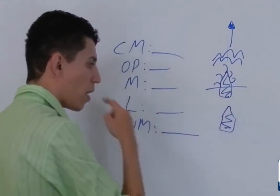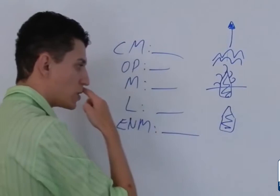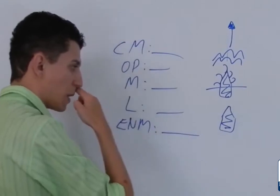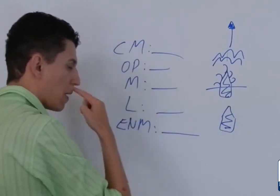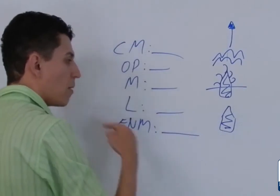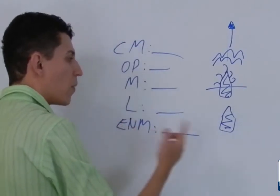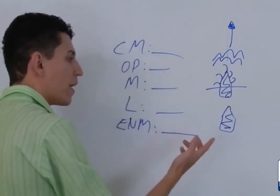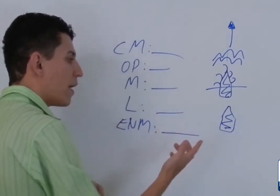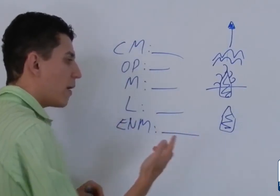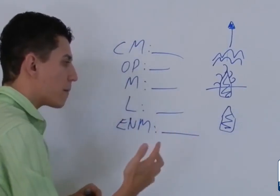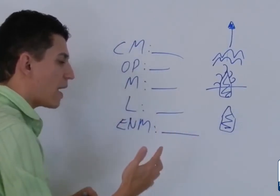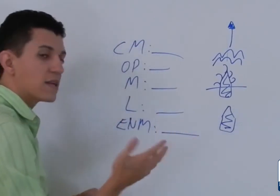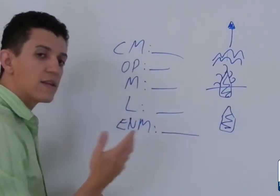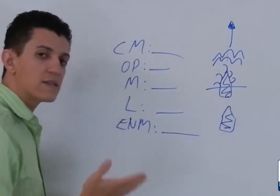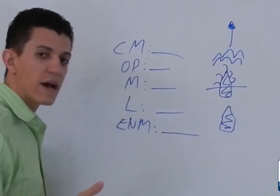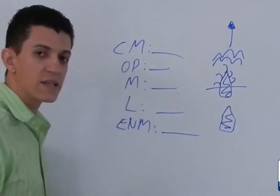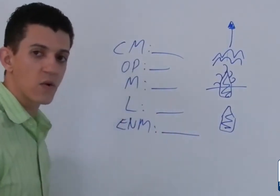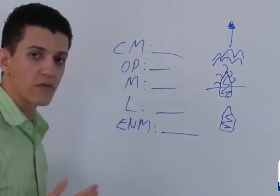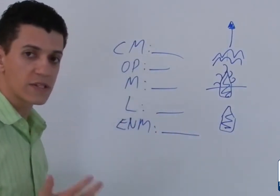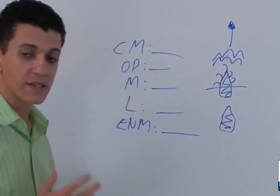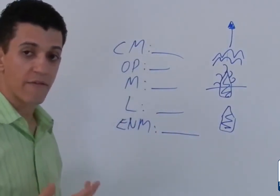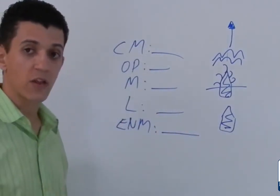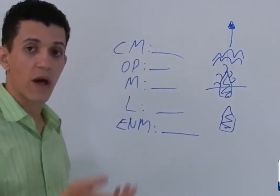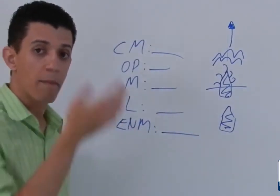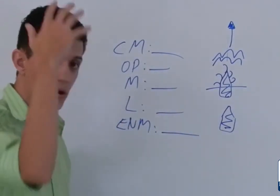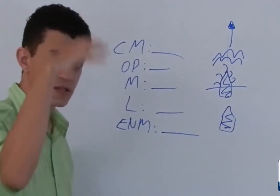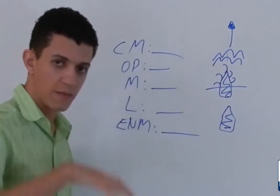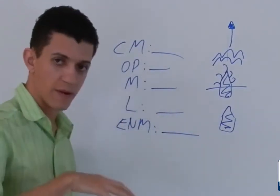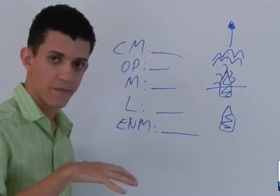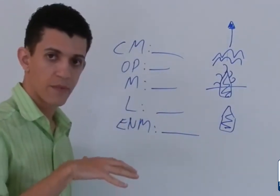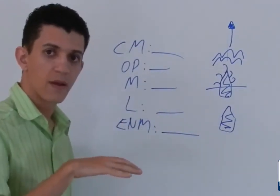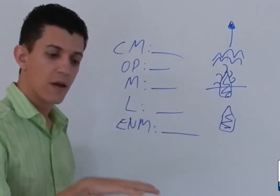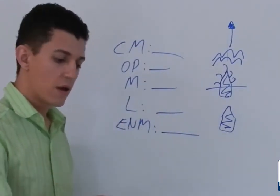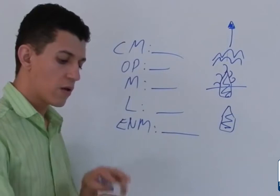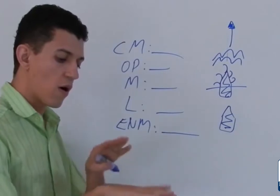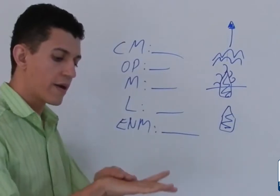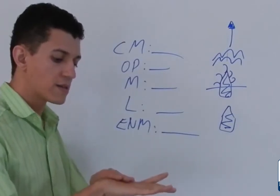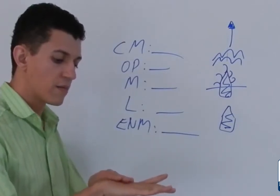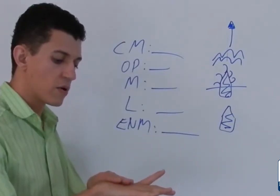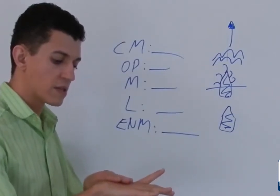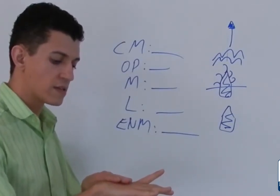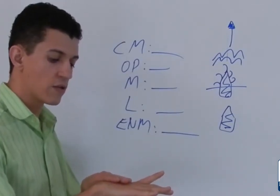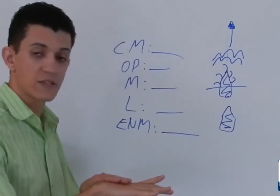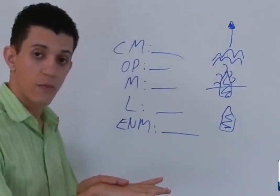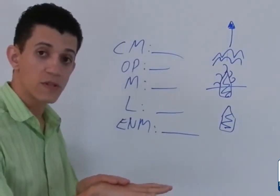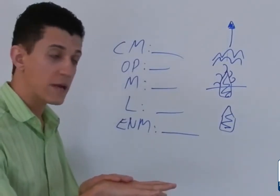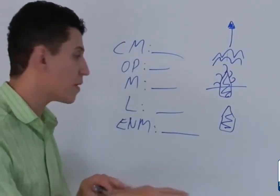corte, porque a escrita de sinais, quando você está vendo ela por cima, igual que essa mão está sendo vista por cima,